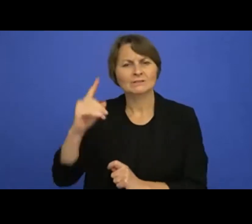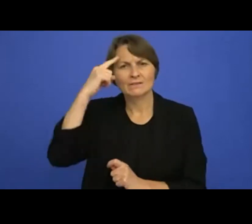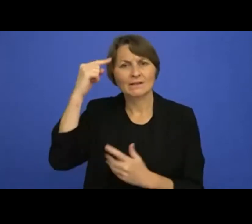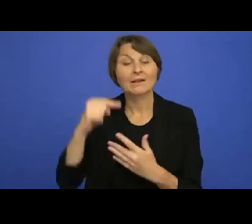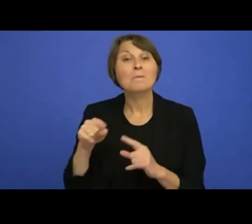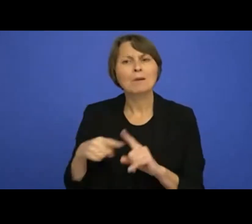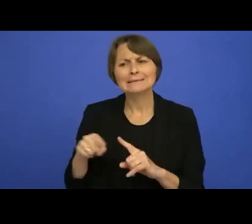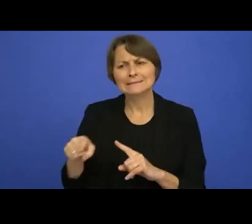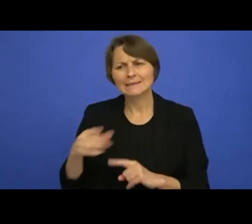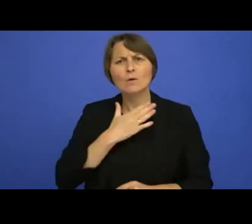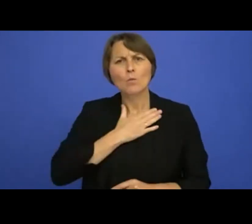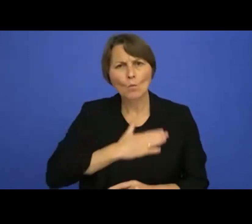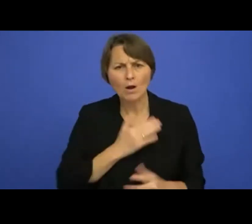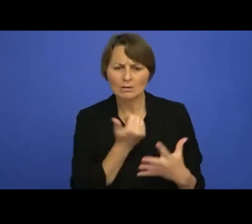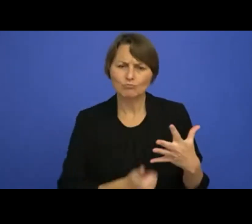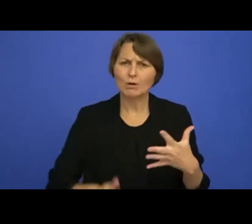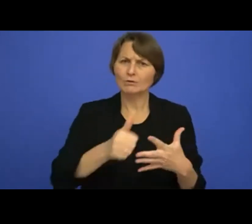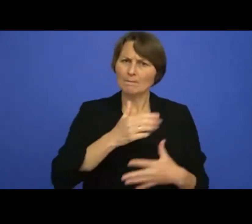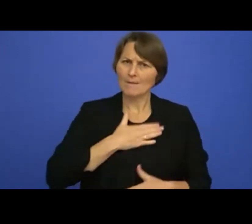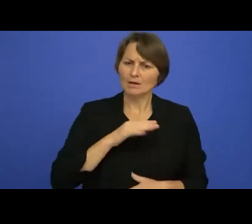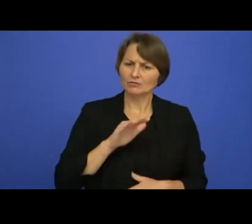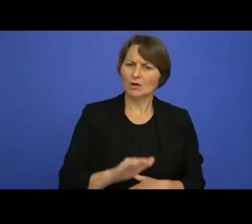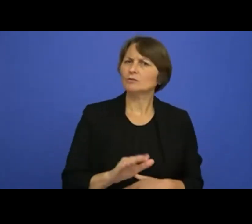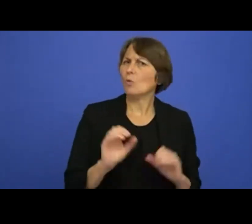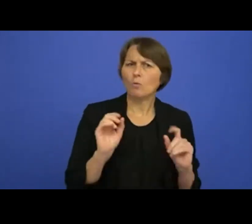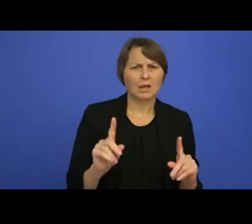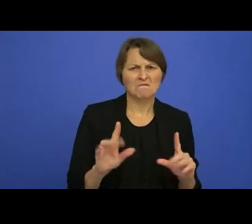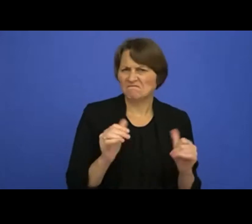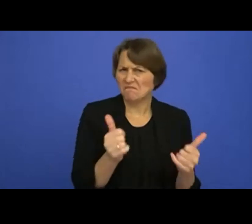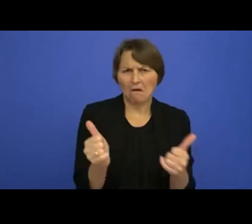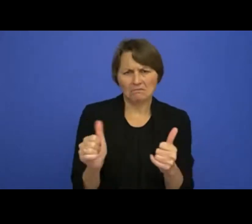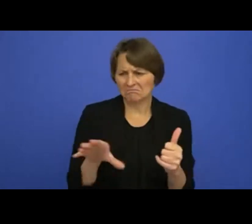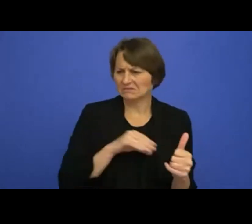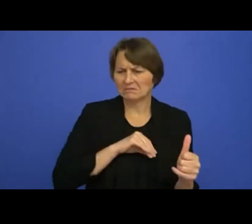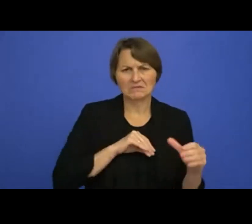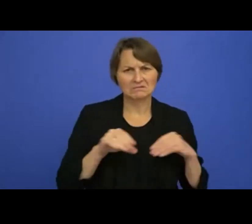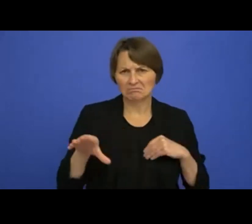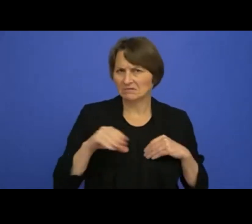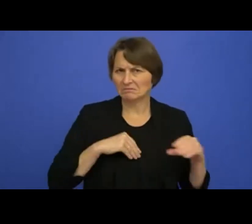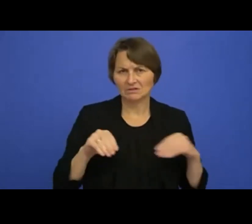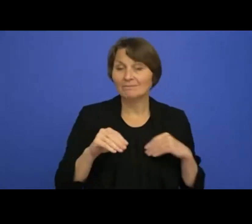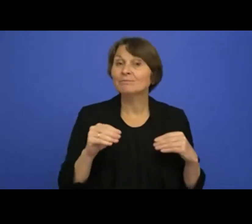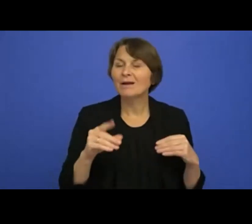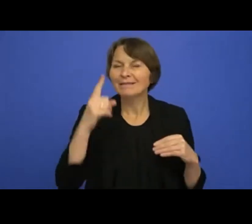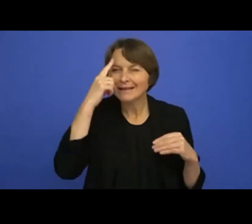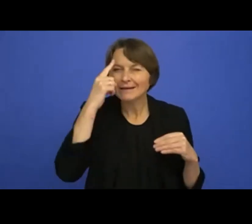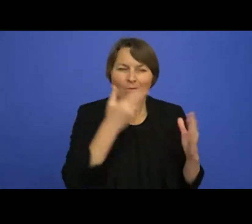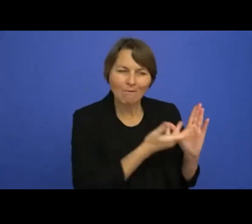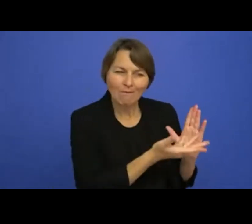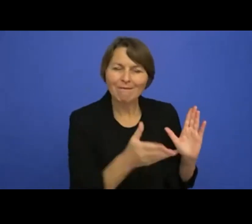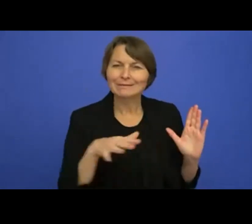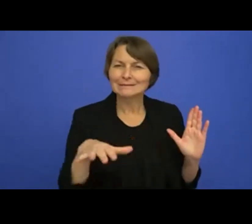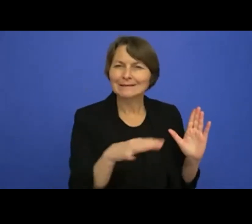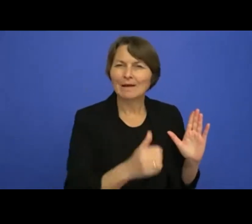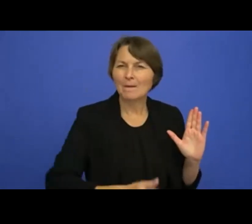Et les priorités des enfants doivent être reconnues et doivent être accueillies dans le monde de l'éducation et dans tous les secteurs.